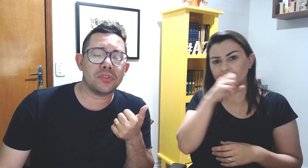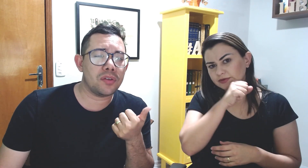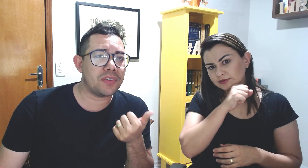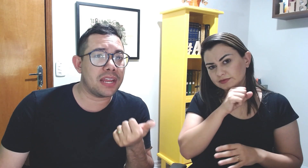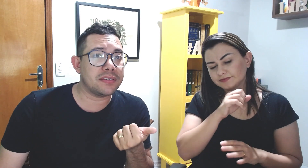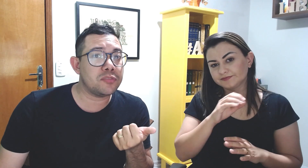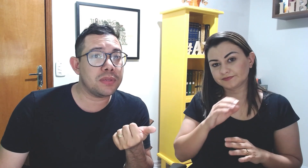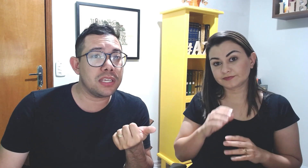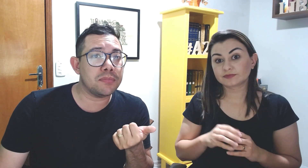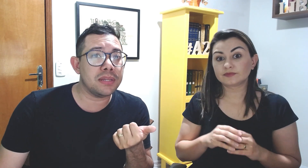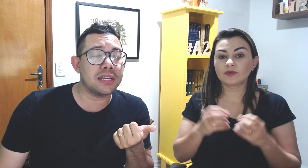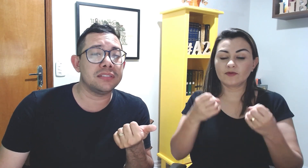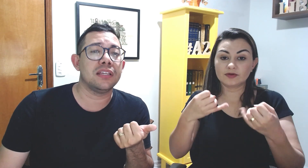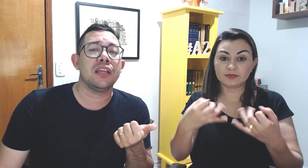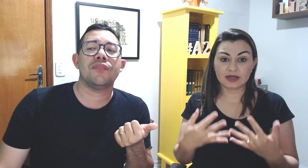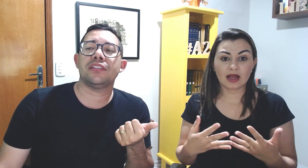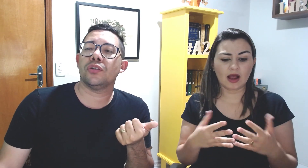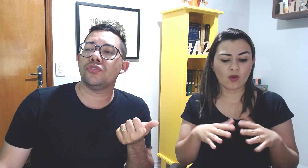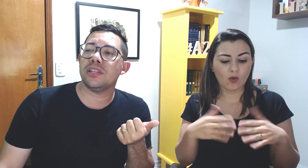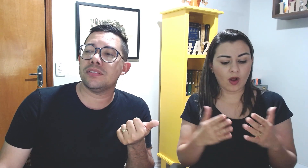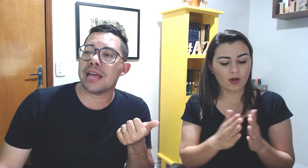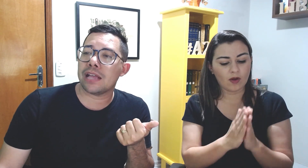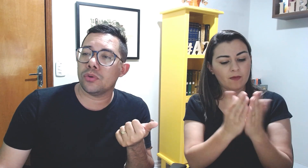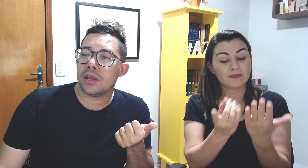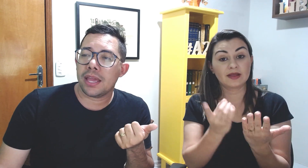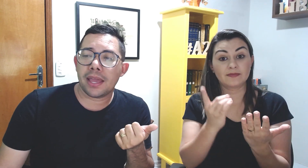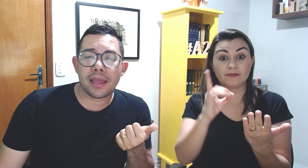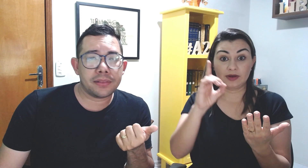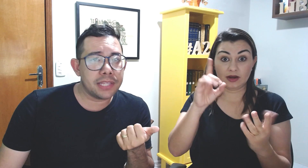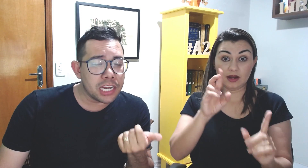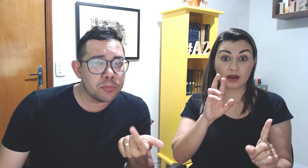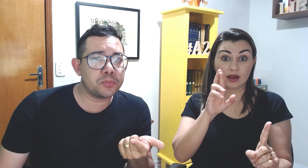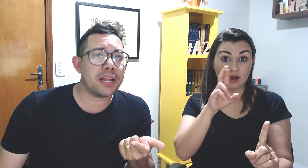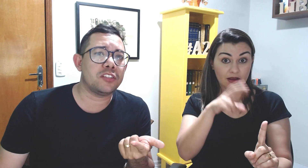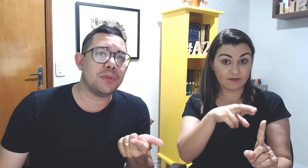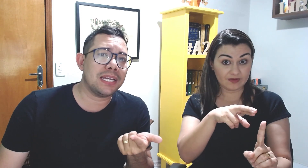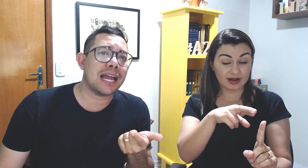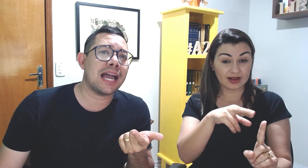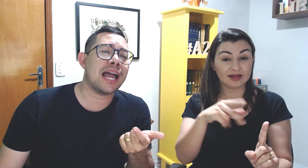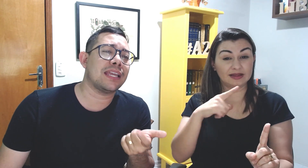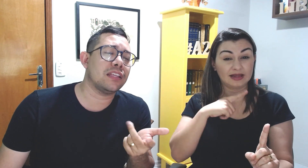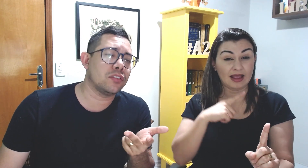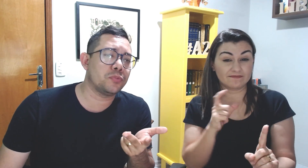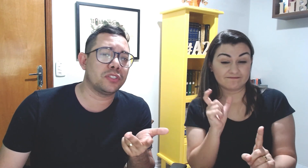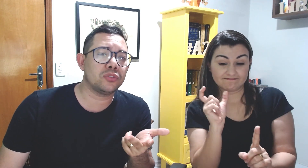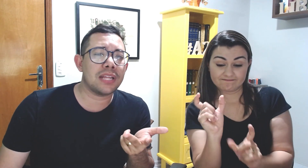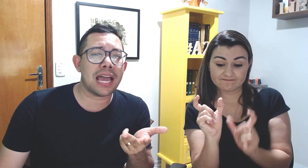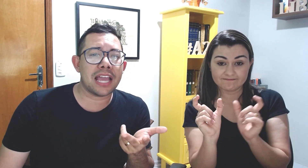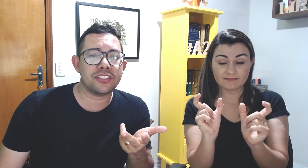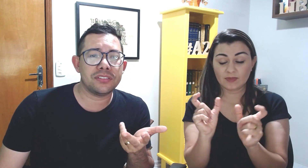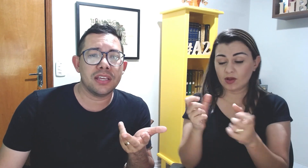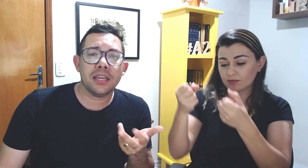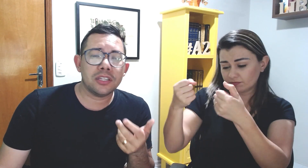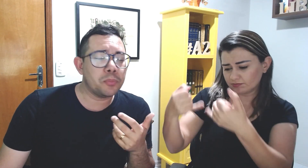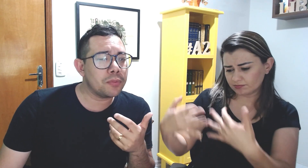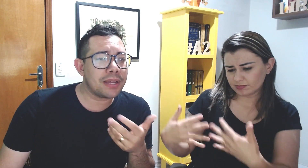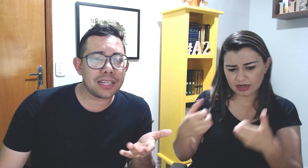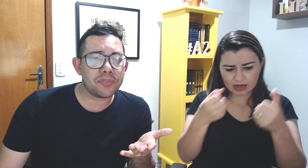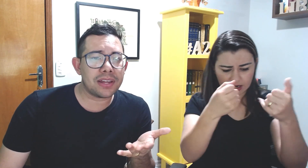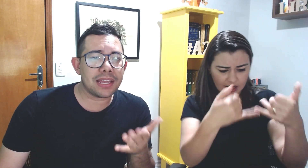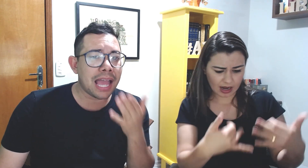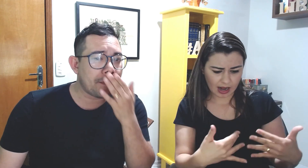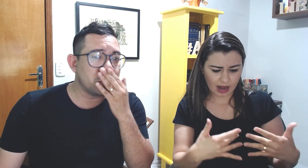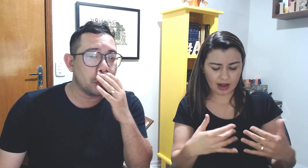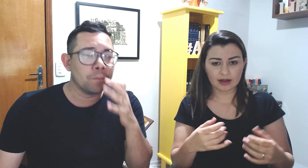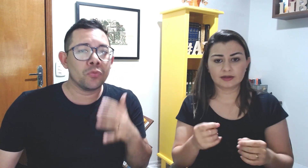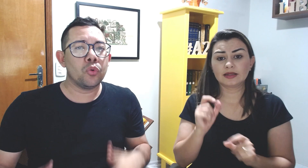questão de referências bíblicas, vai ser utilizado termos para explicar quem são os personagens. Então, por mais que ele